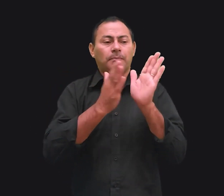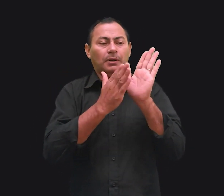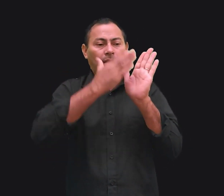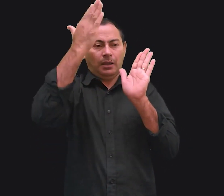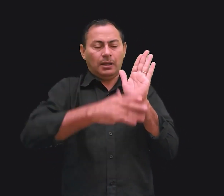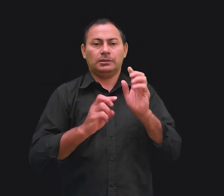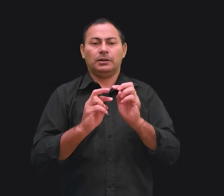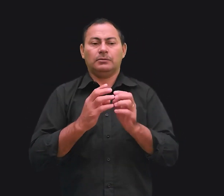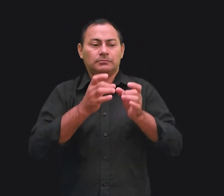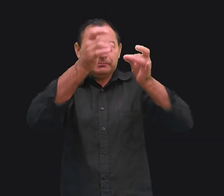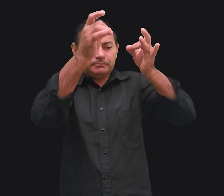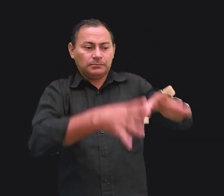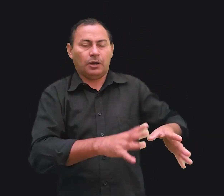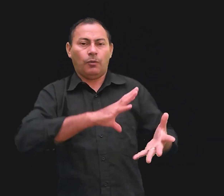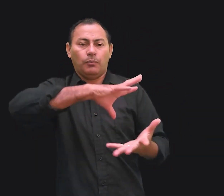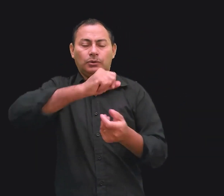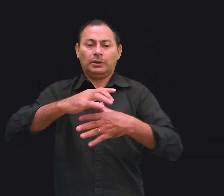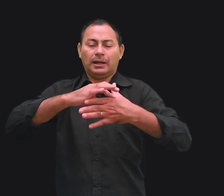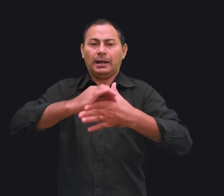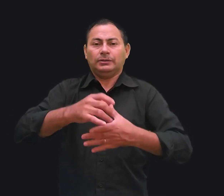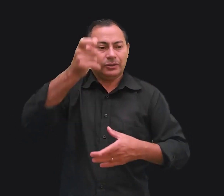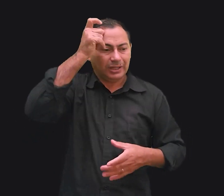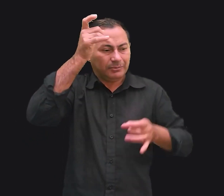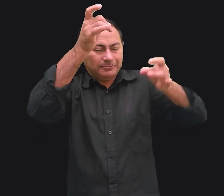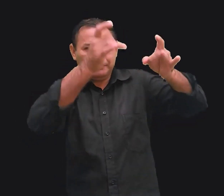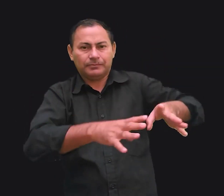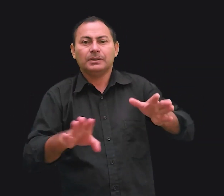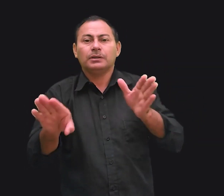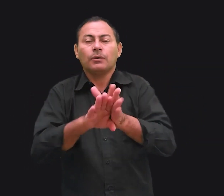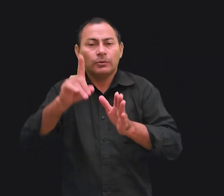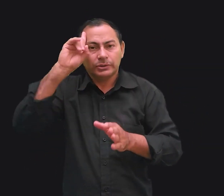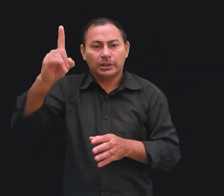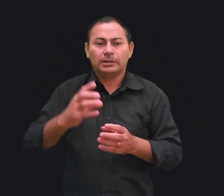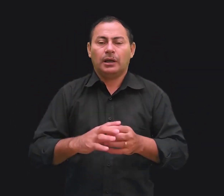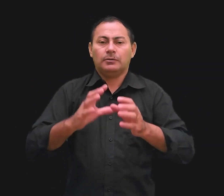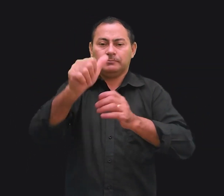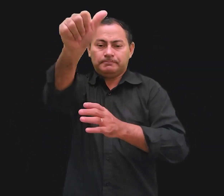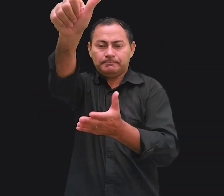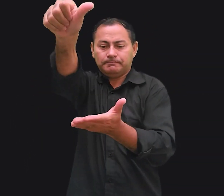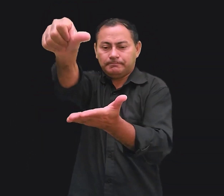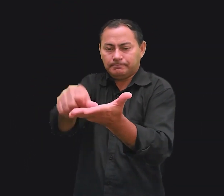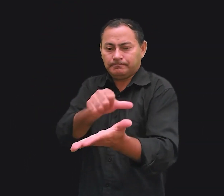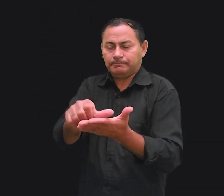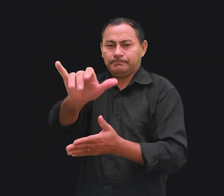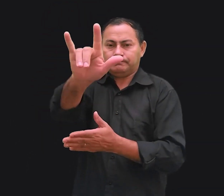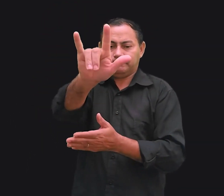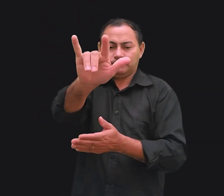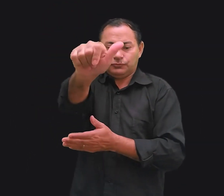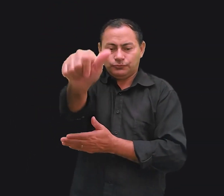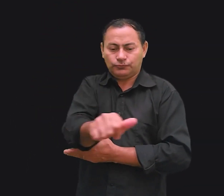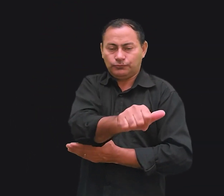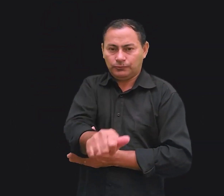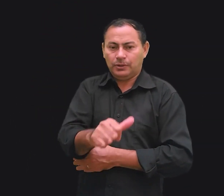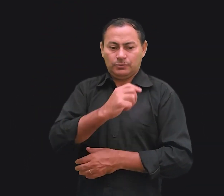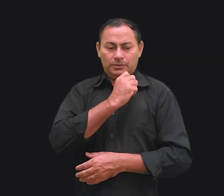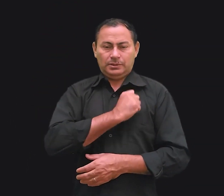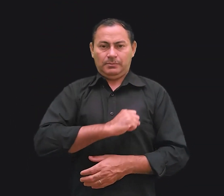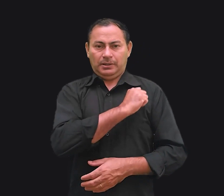para provar que tinha renunciado ao mundo, à carne e ao diabo, chegou o dia da ordenação. Nesse dia, o seminarista